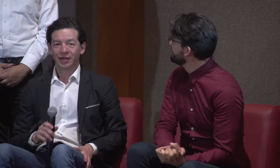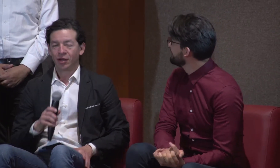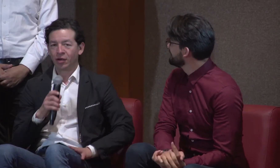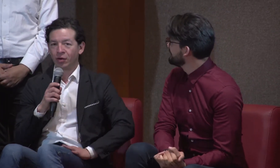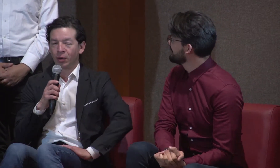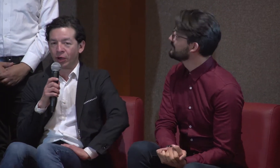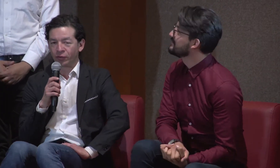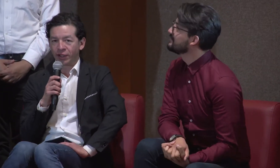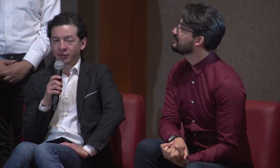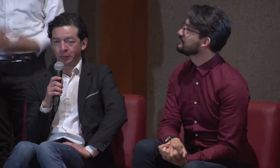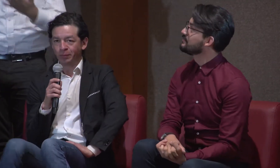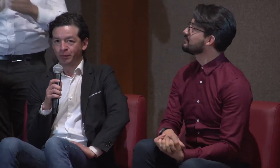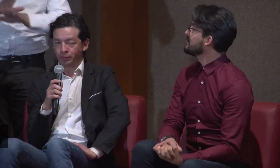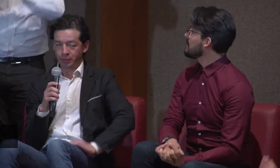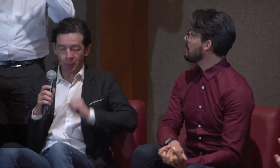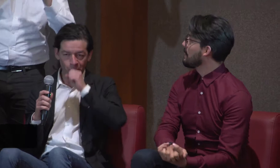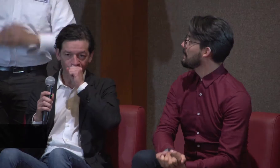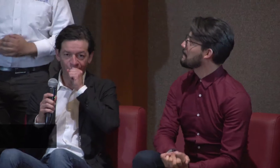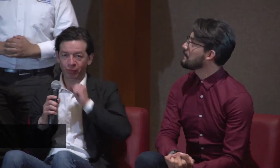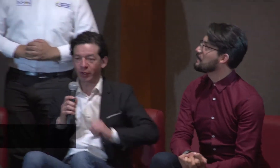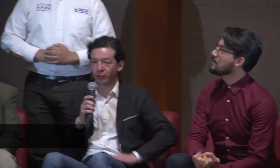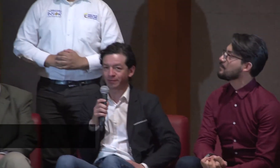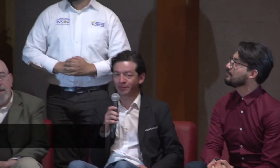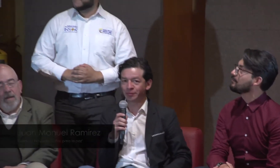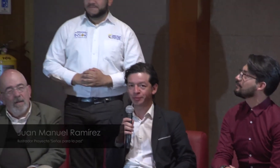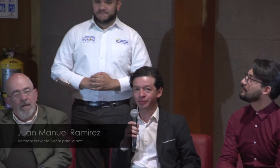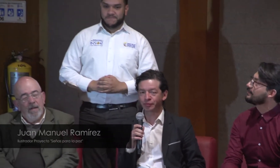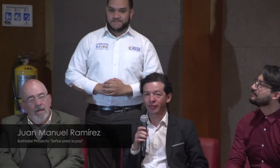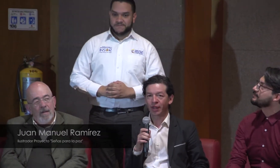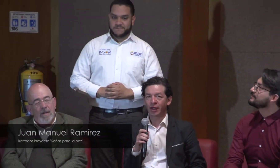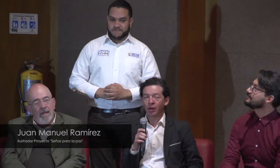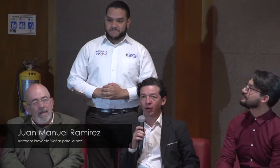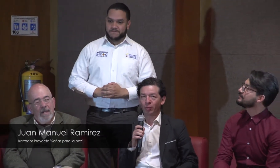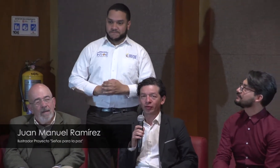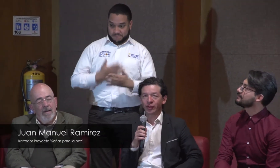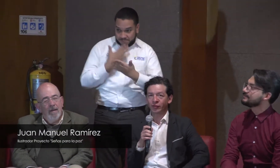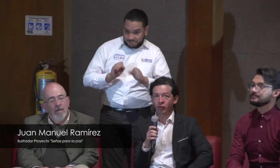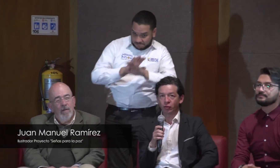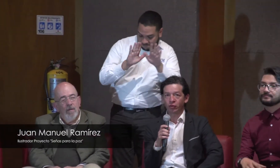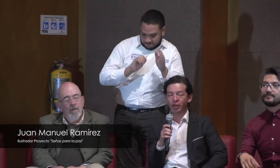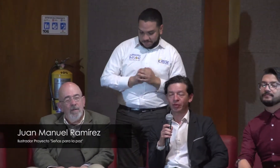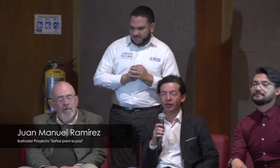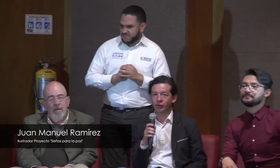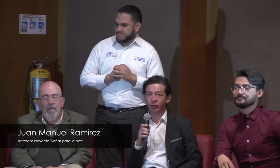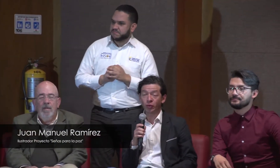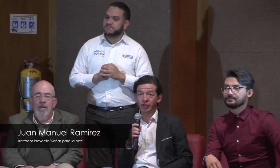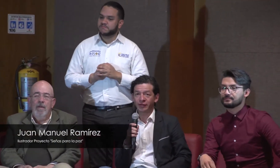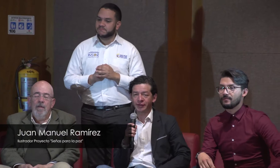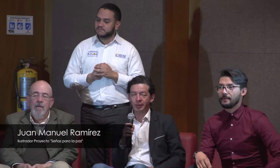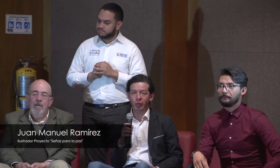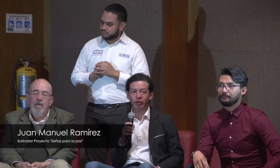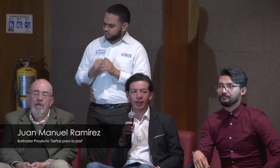especial? Hola, buenos días. Perdón. Bueno, el proceso es